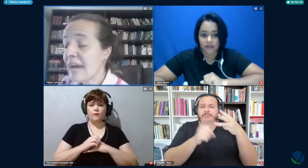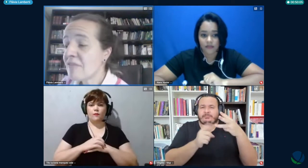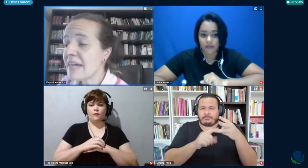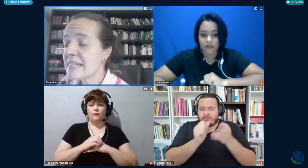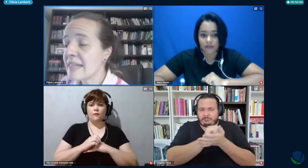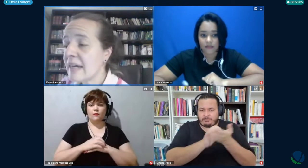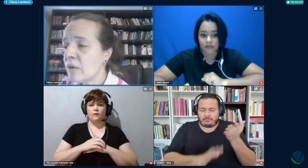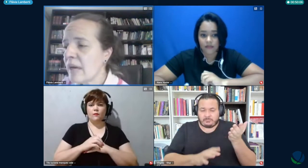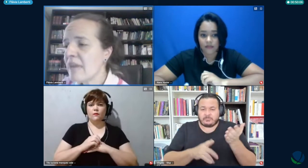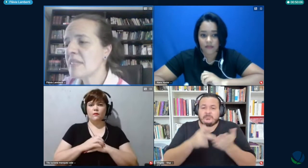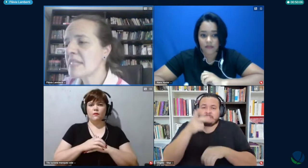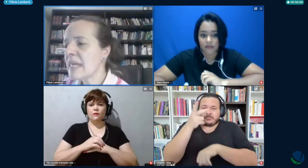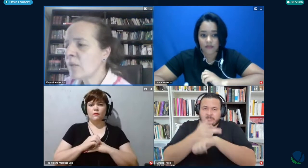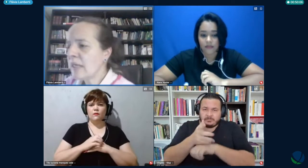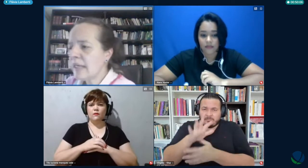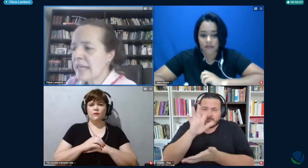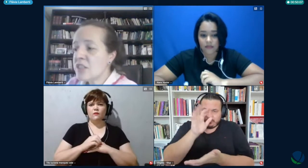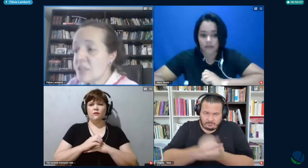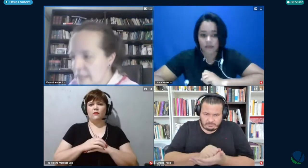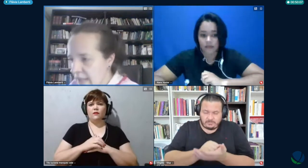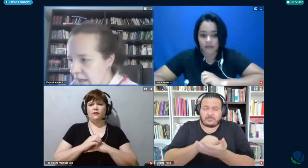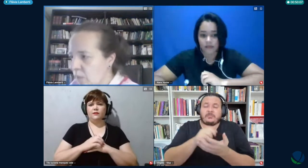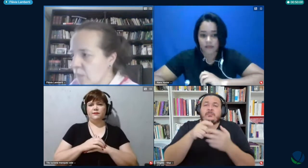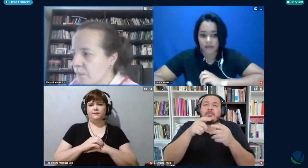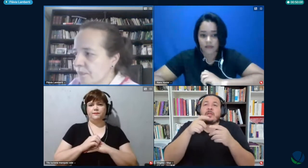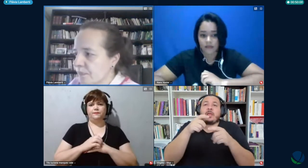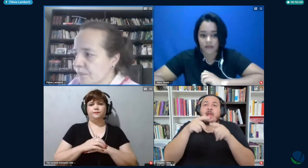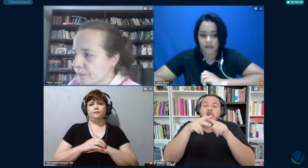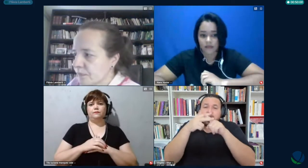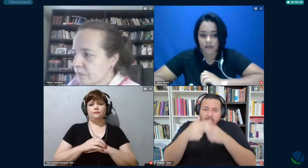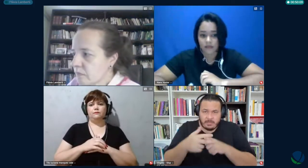a gravação, revisão e edição.